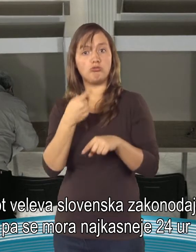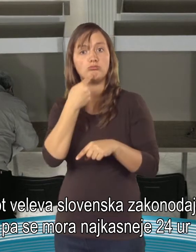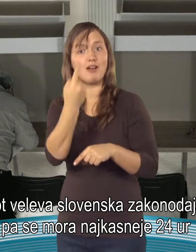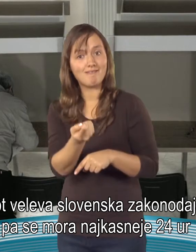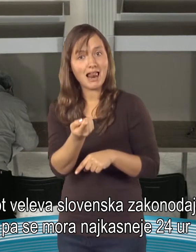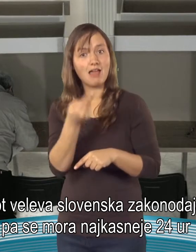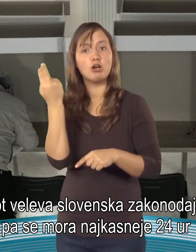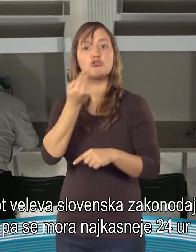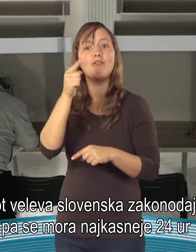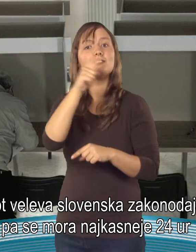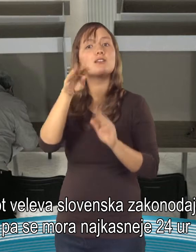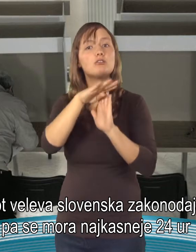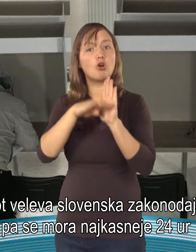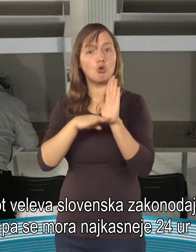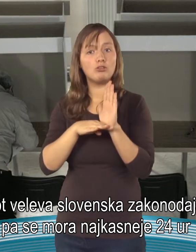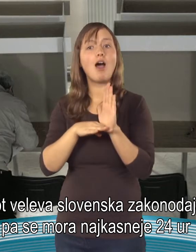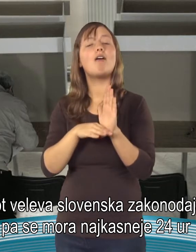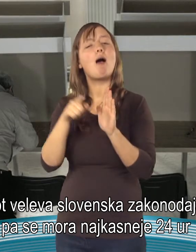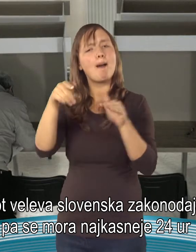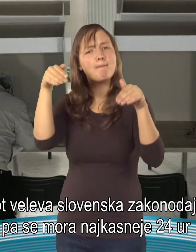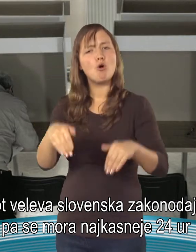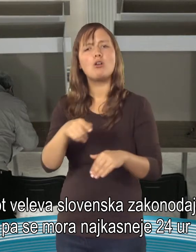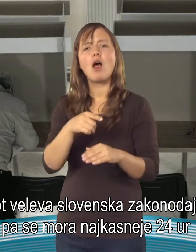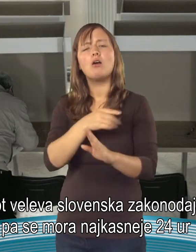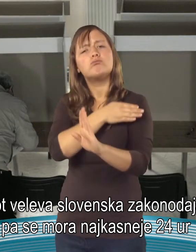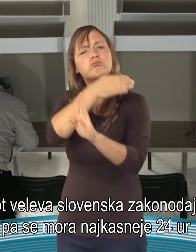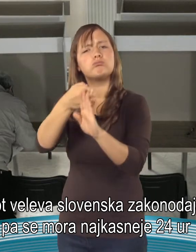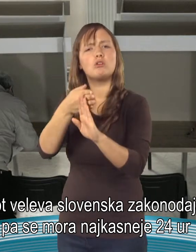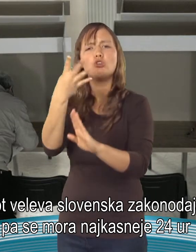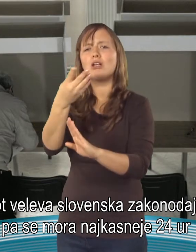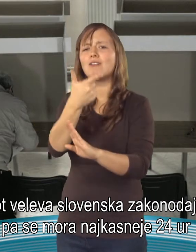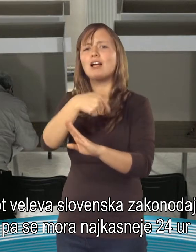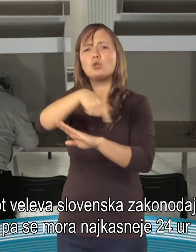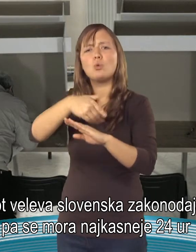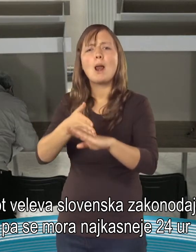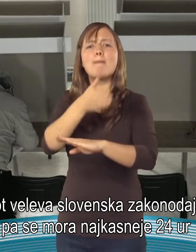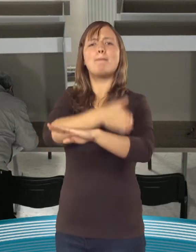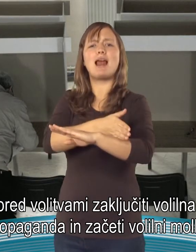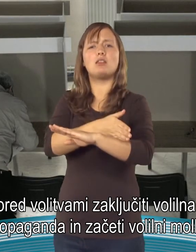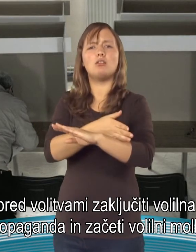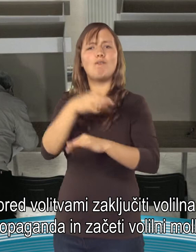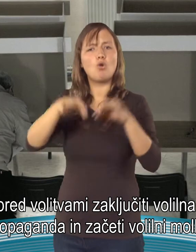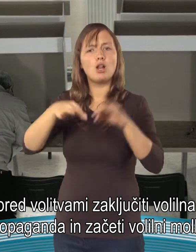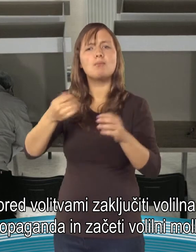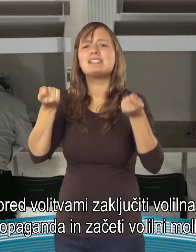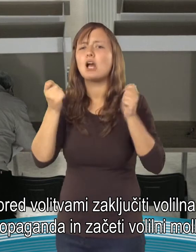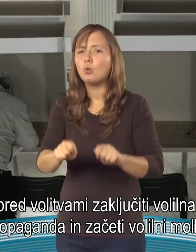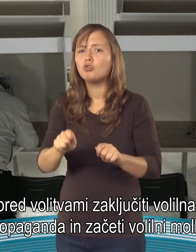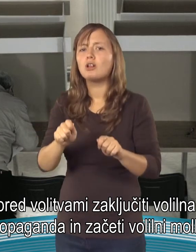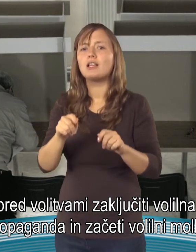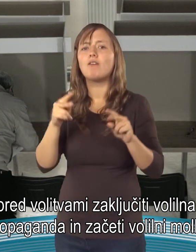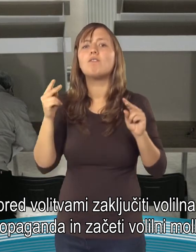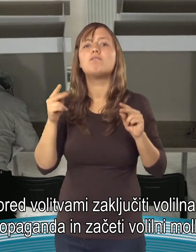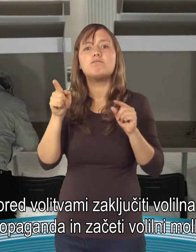Kot veleva slovenska zakonodaja, pa se mora najkasneje 24 ur pred volitvami zaključiti volilna